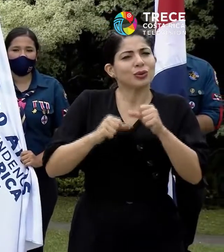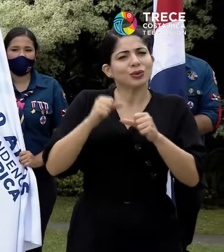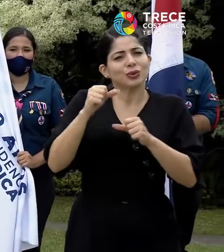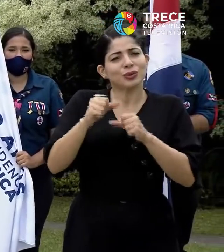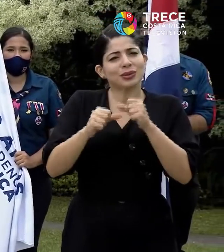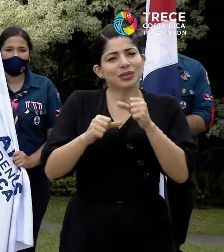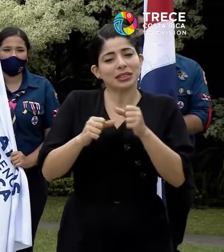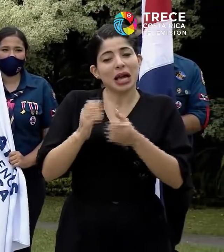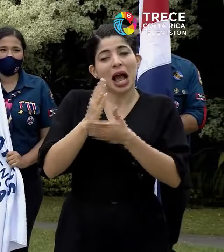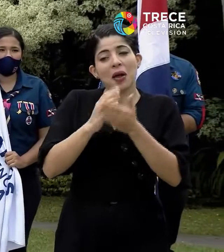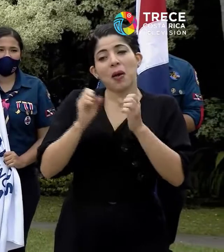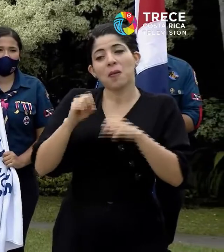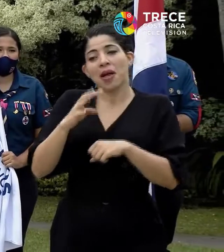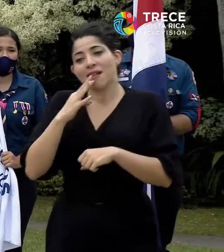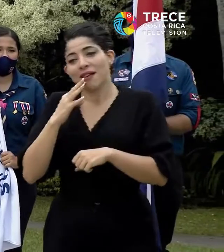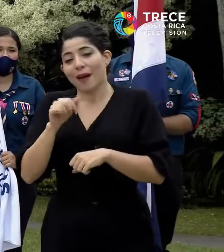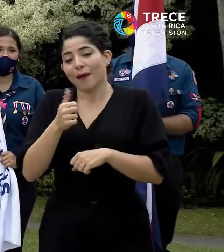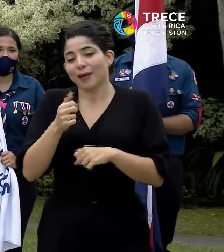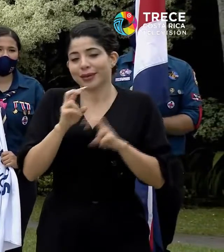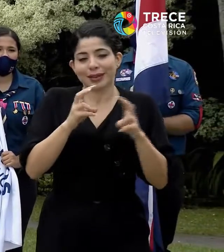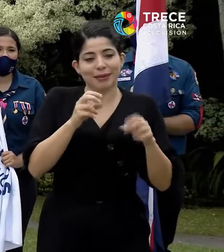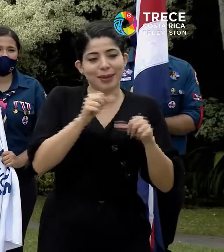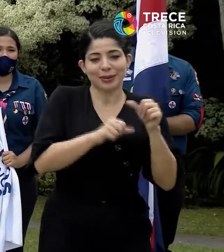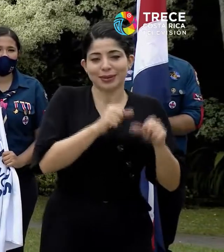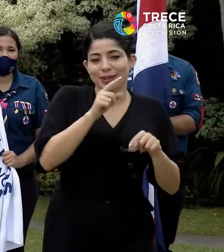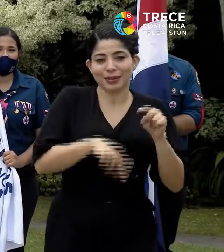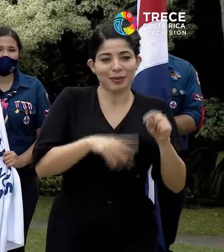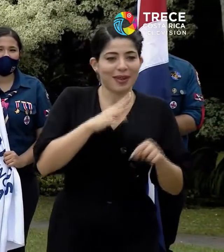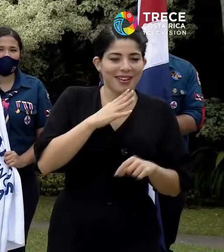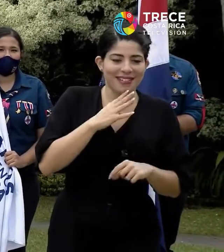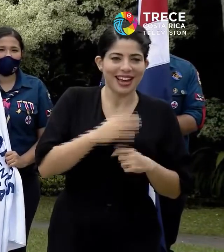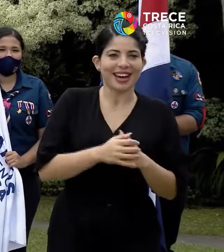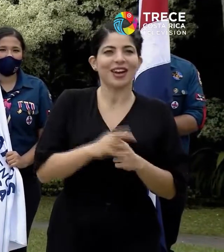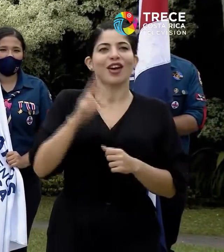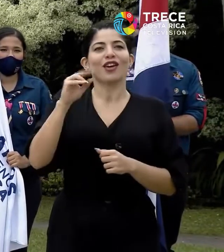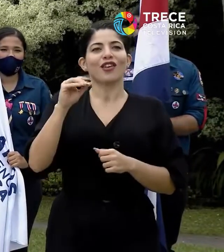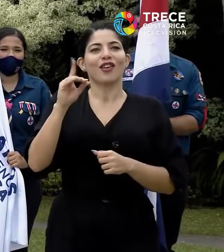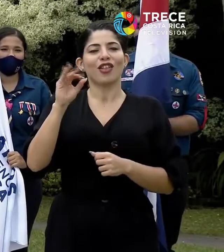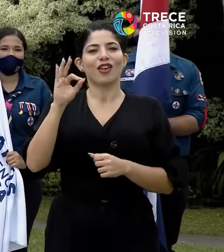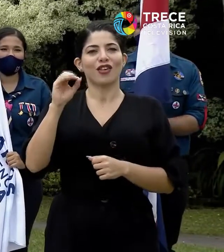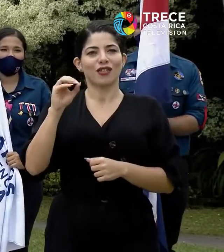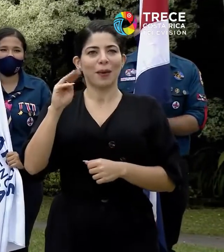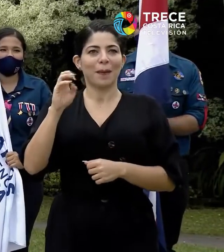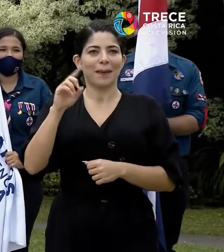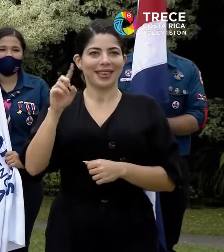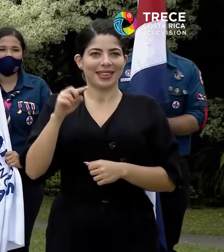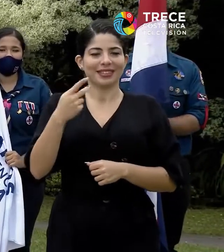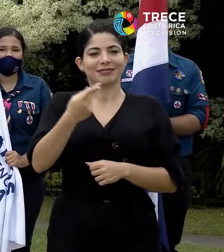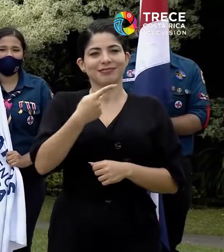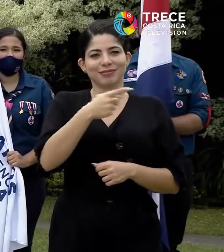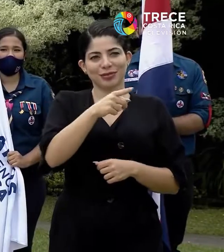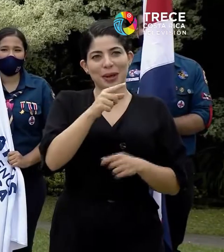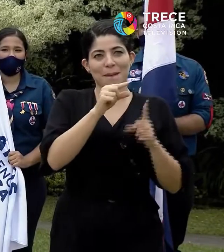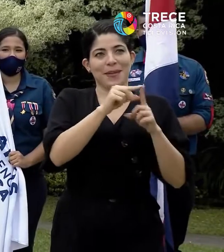algunas de las que se puede hablar y otras de las que no se puede hablar, don Rodolfo Méndez ha compartido con